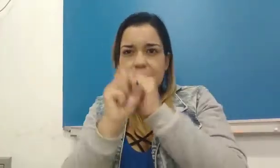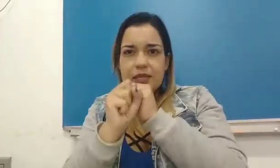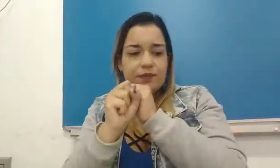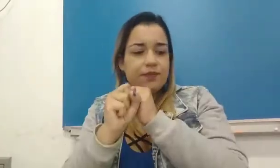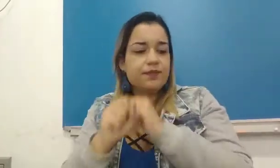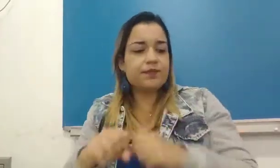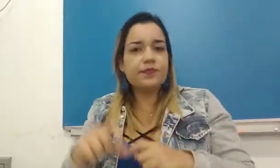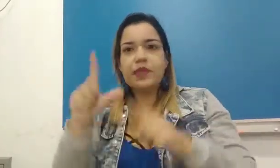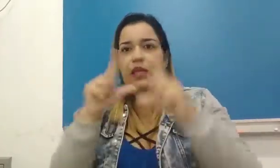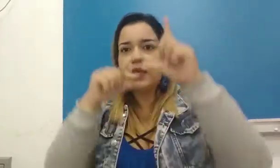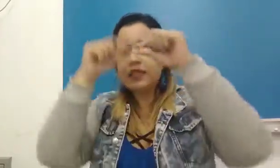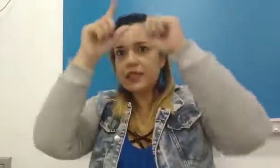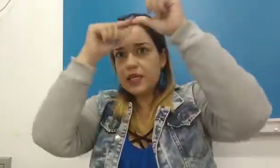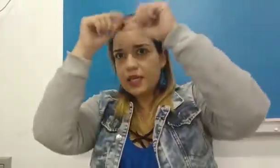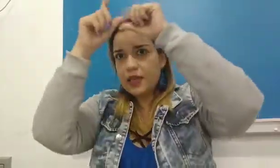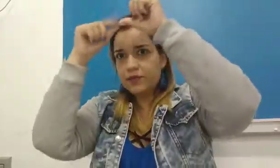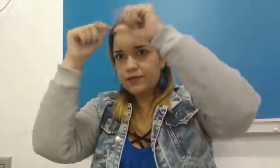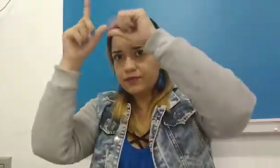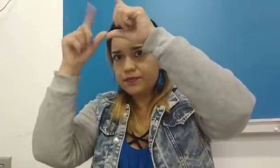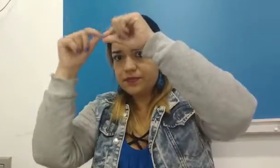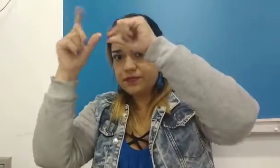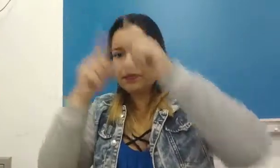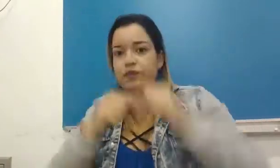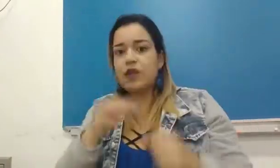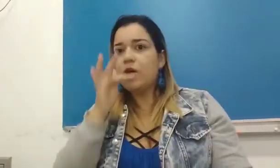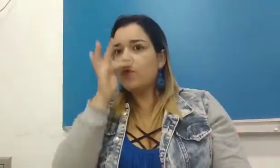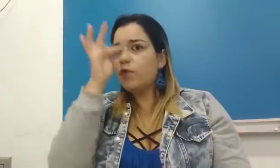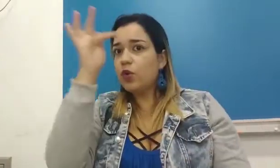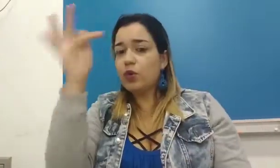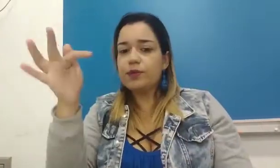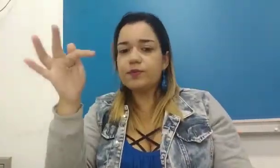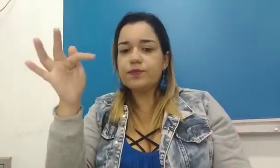escurecer, estrela, flor,